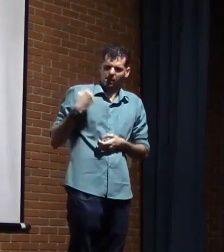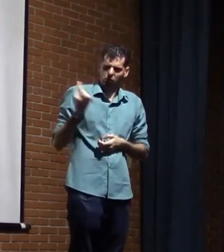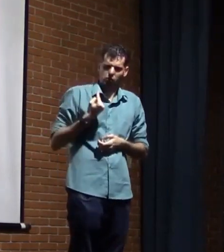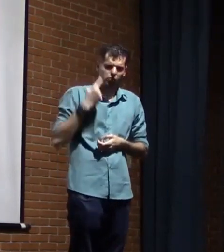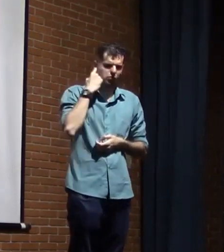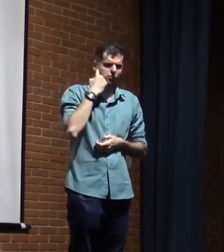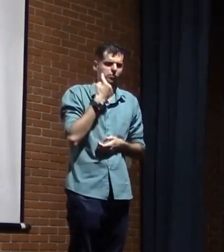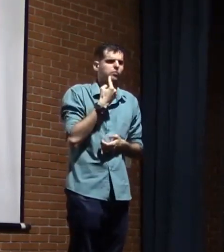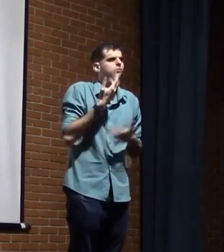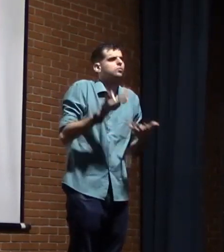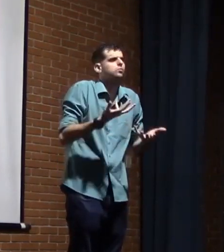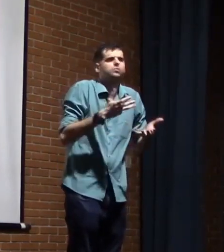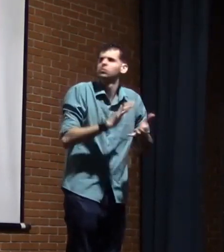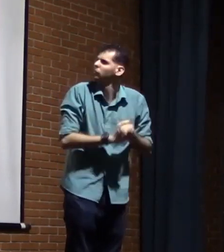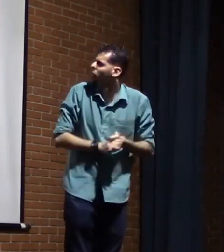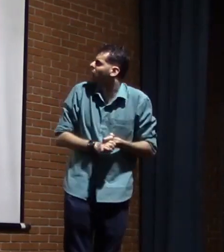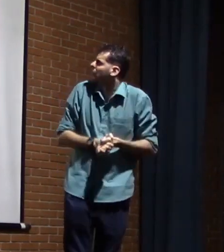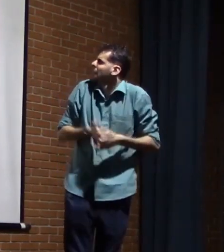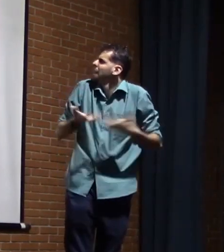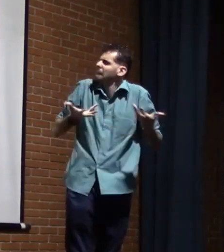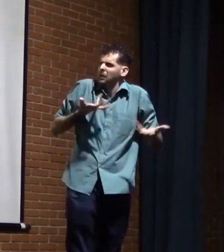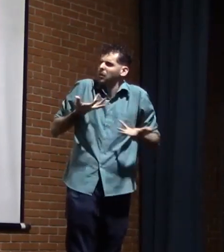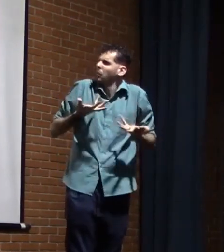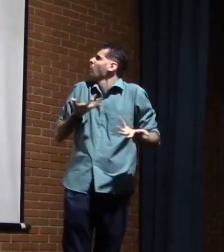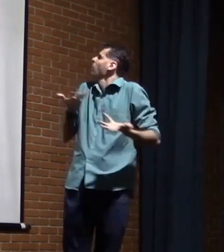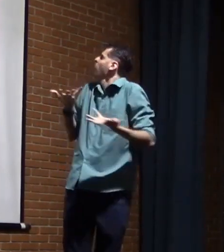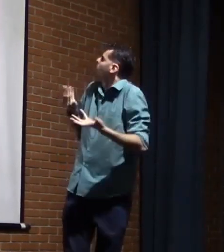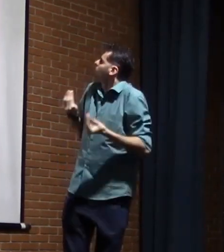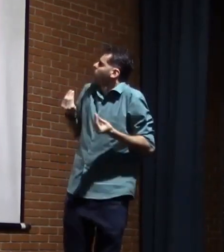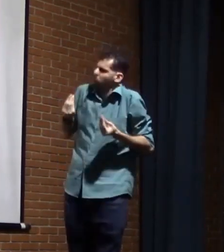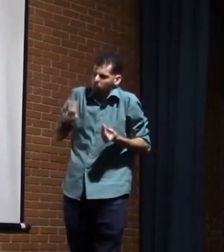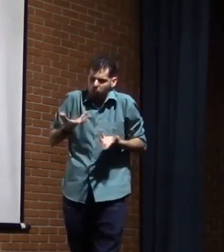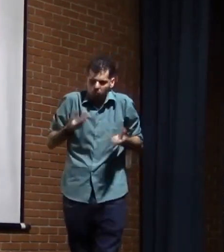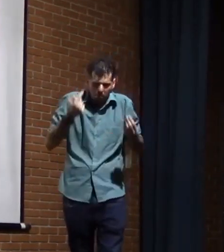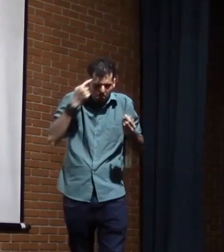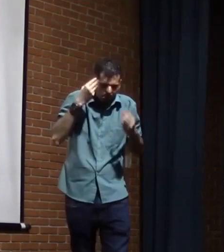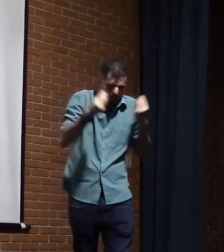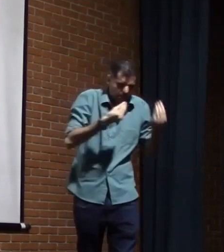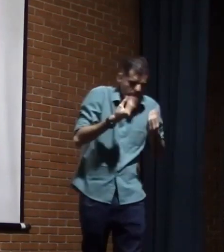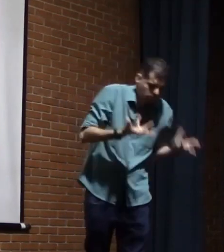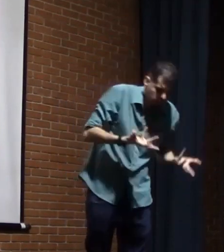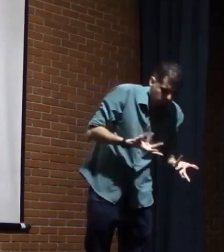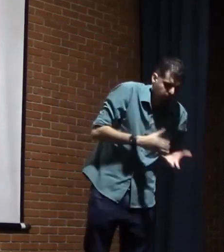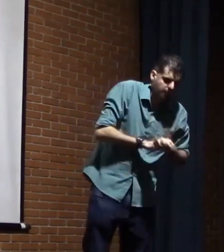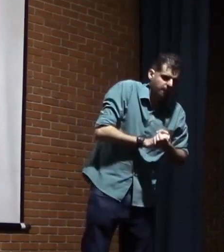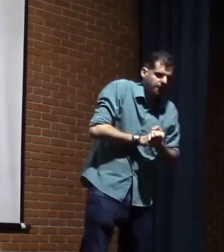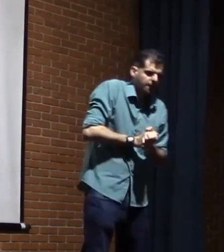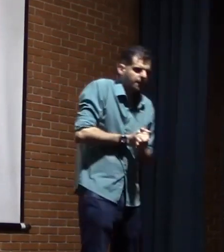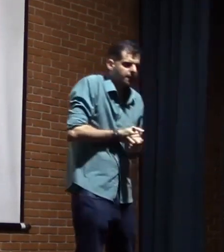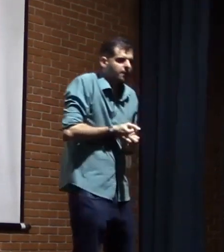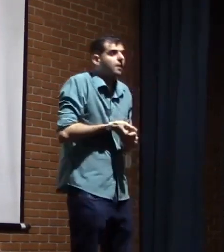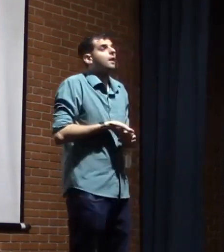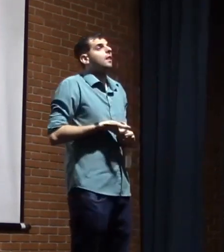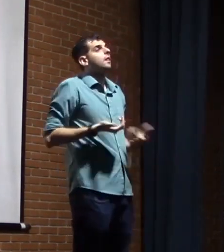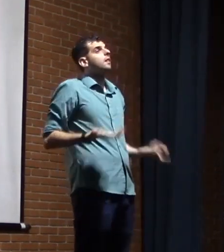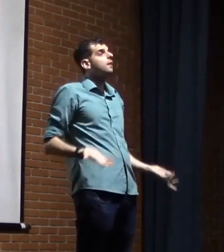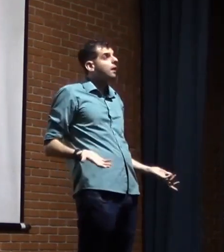Quem que é o sujeito surdo? Quem somos nós, como surdos, né? A gente pensa,